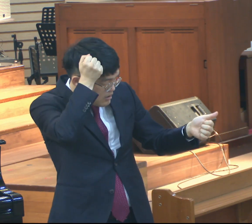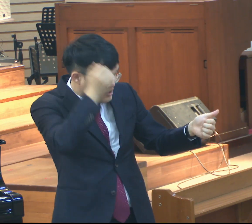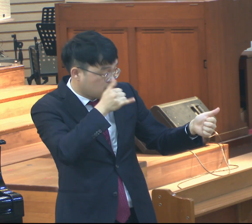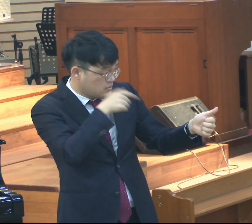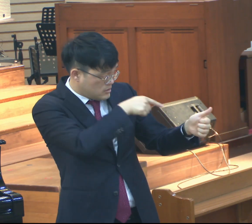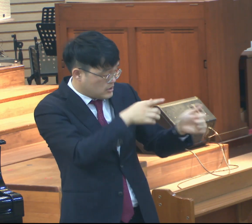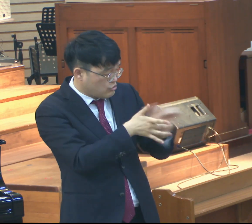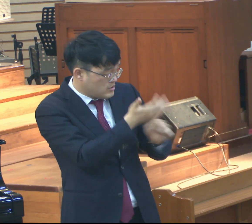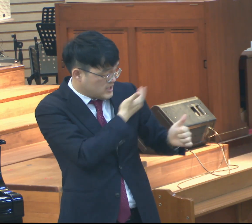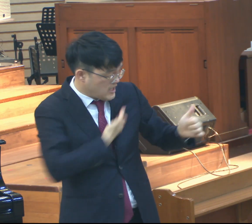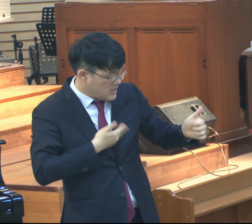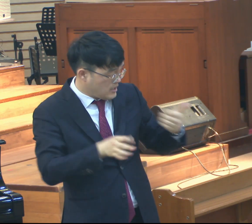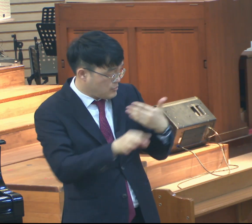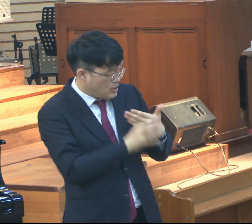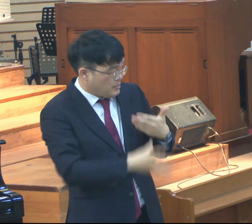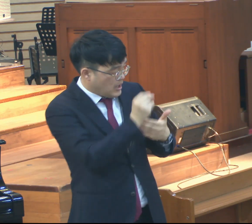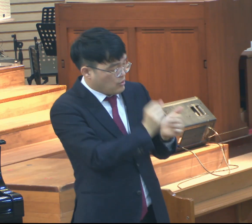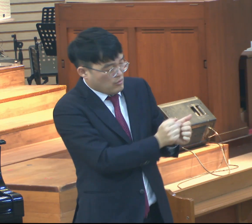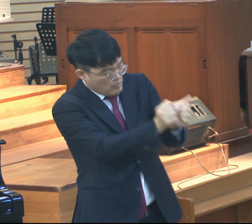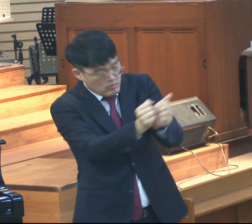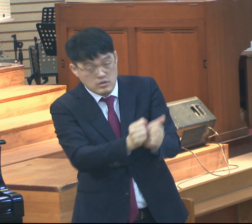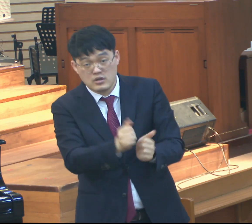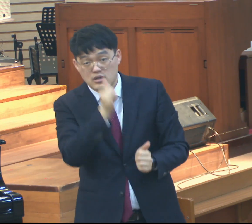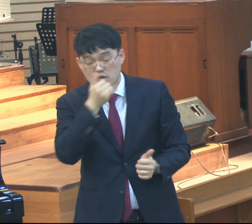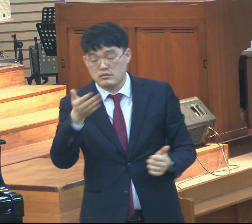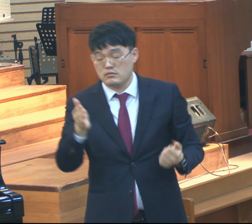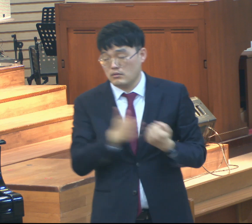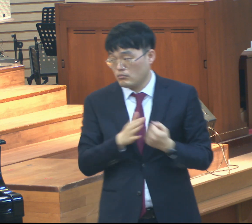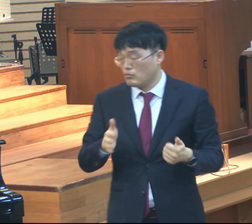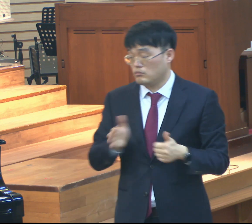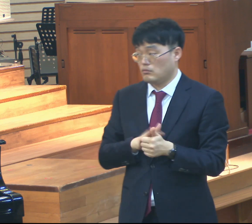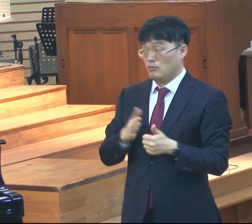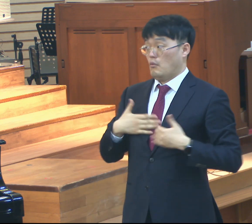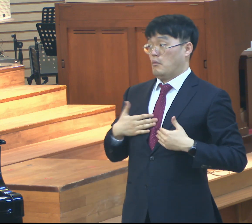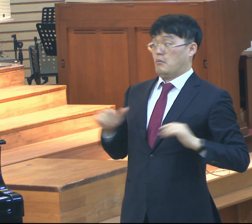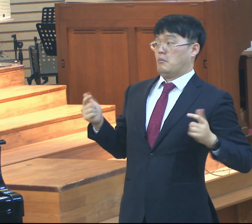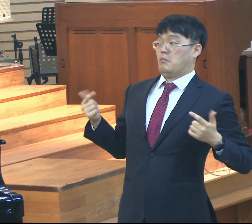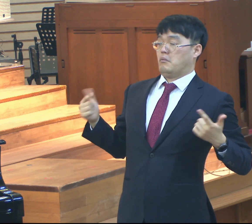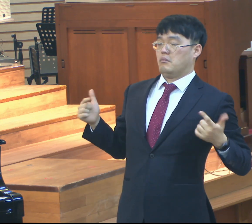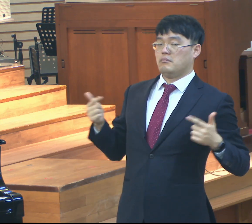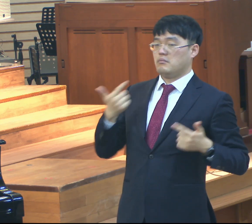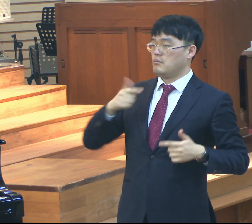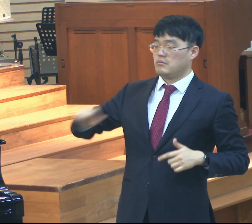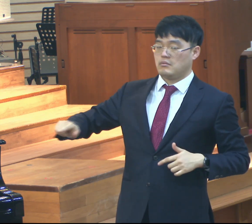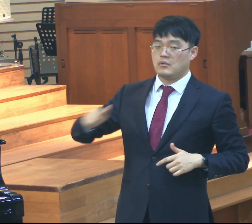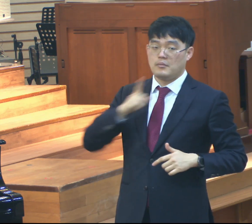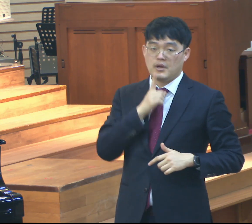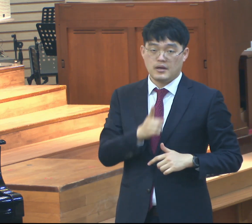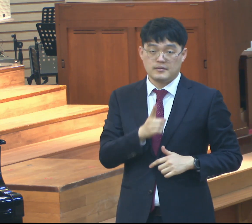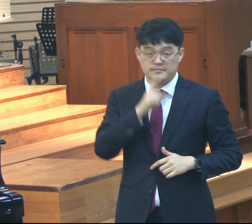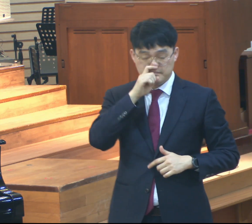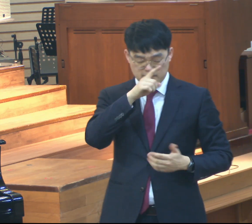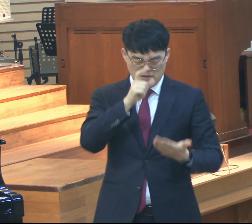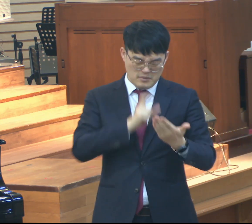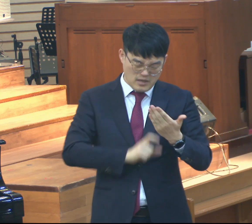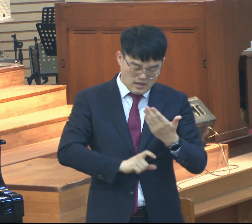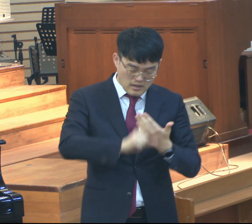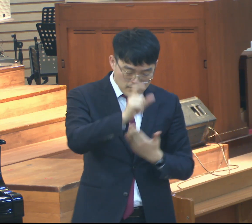자리에서 체포될 수도 있었기 때문에 두려움 속에서 그는 아니라고 대답을 했습니다. 그는 밤새 숙직을 하던 종들과